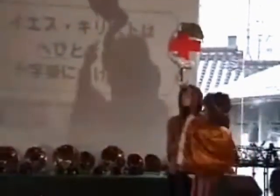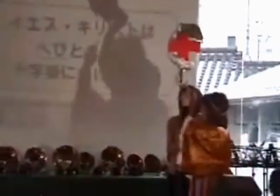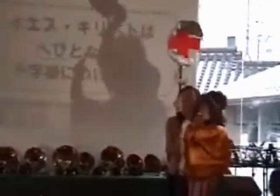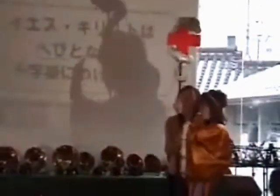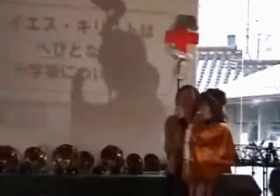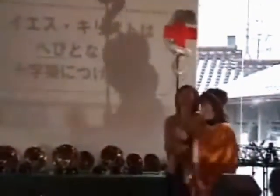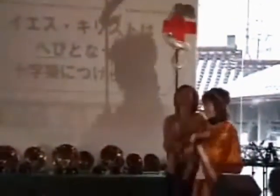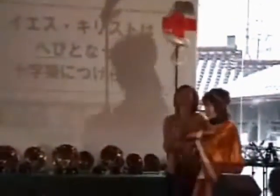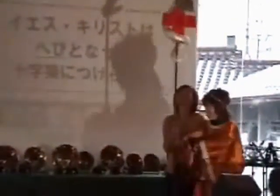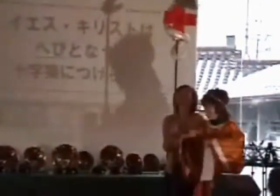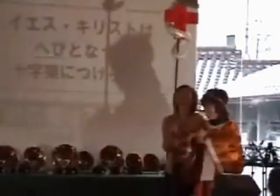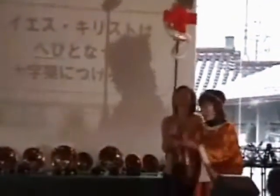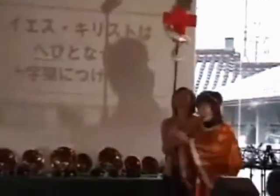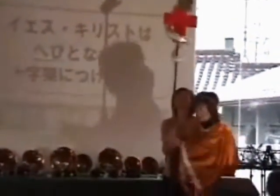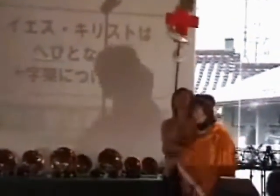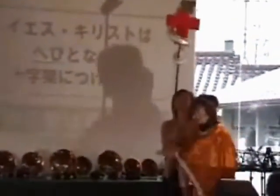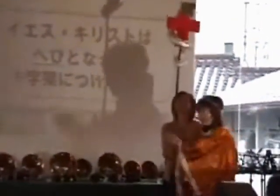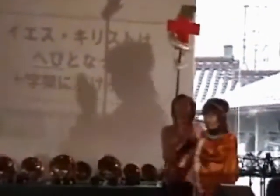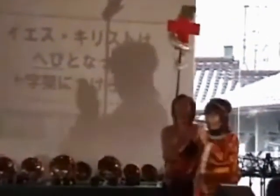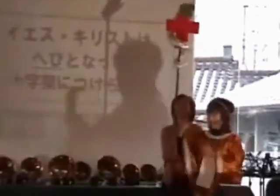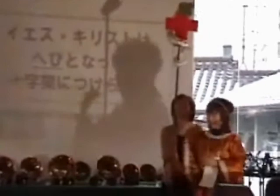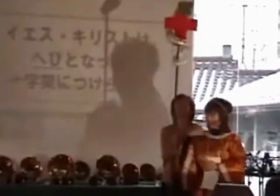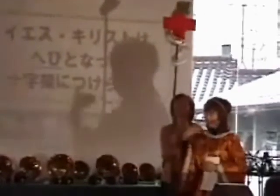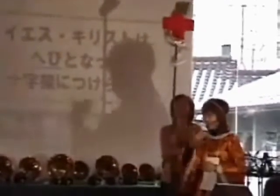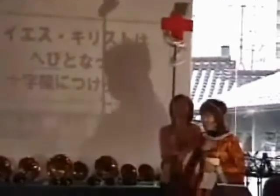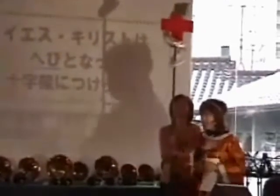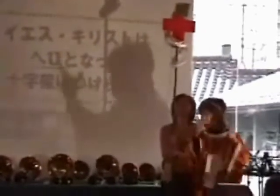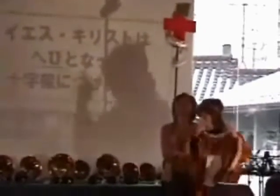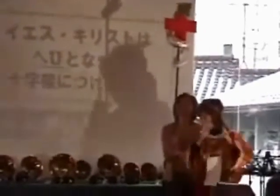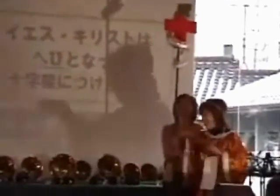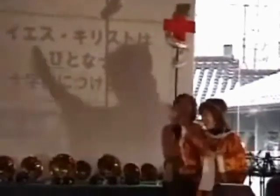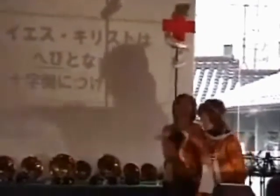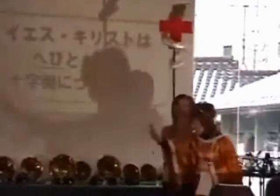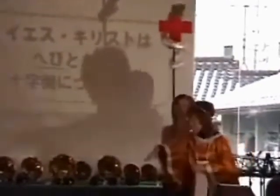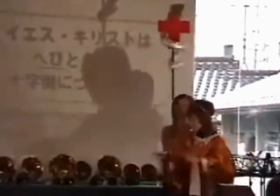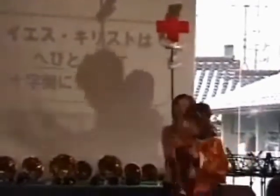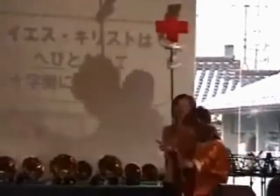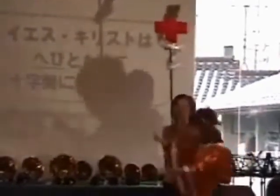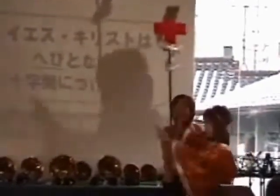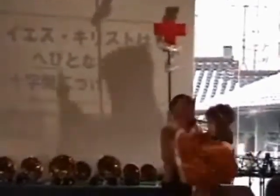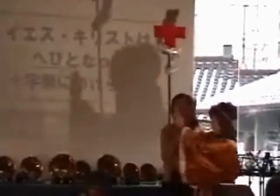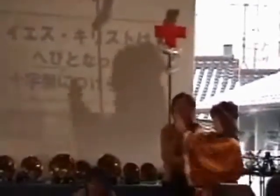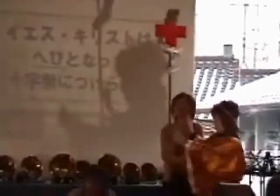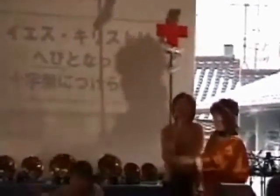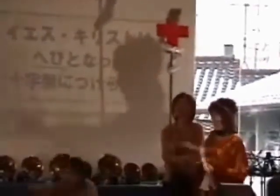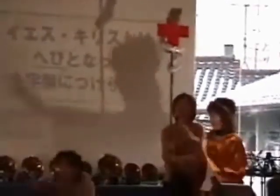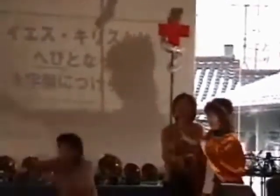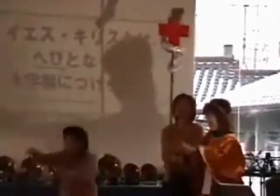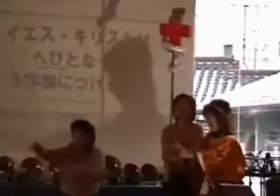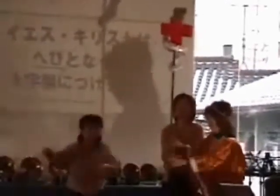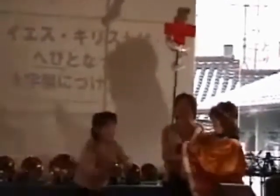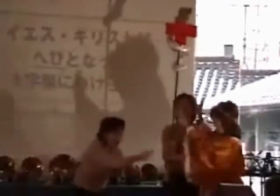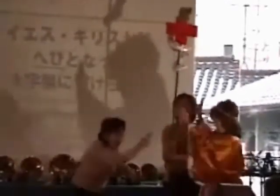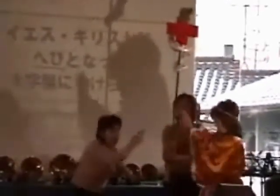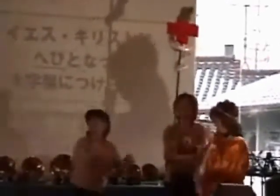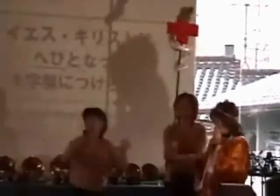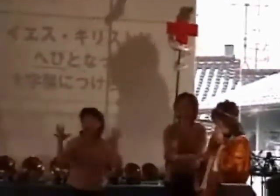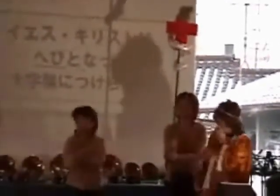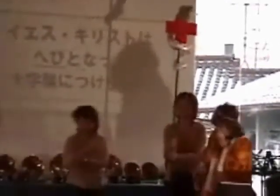皆さん、この蛇を仰ぎなさい、そうすれば癒され、そして生きるのです。さあみんなで仰ごうじゃない